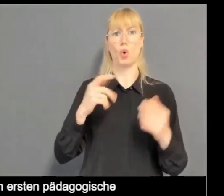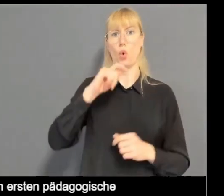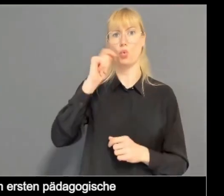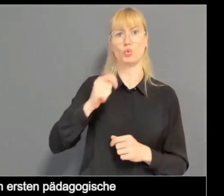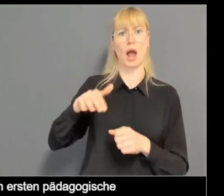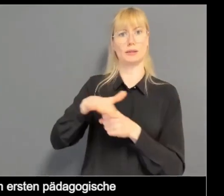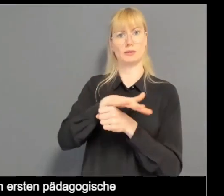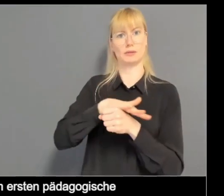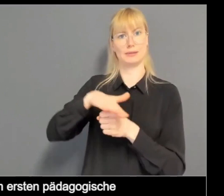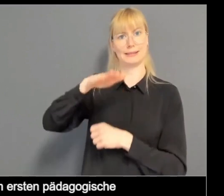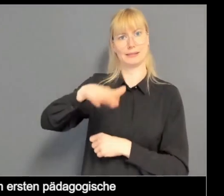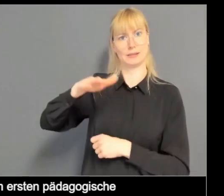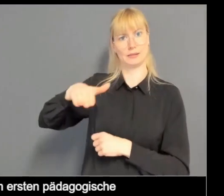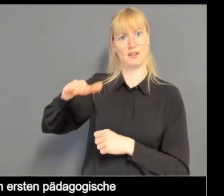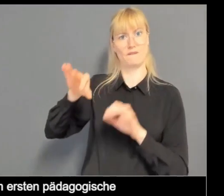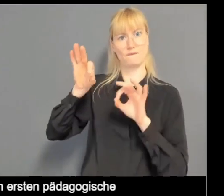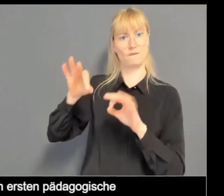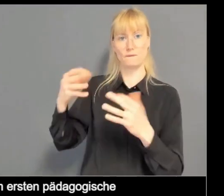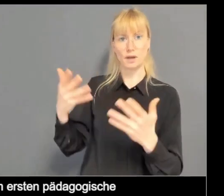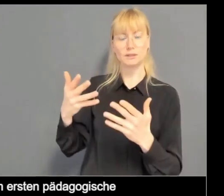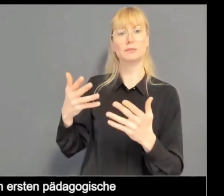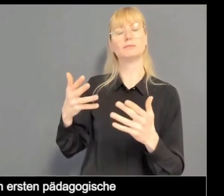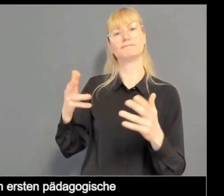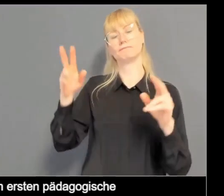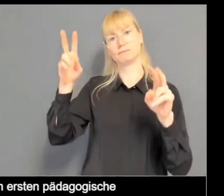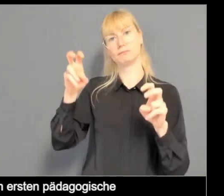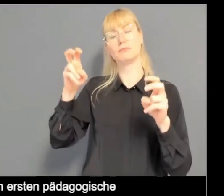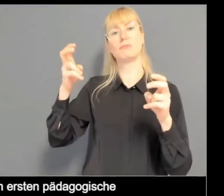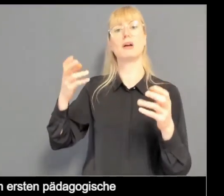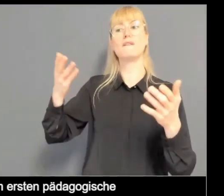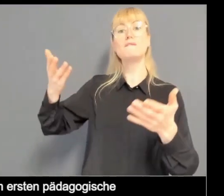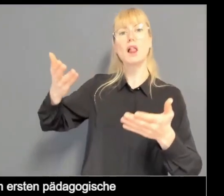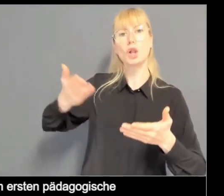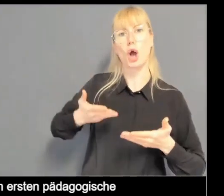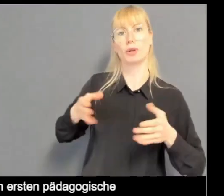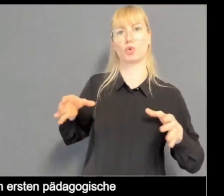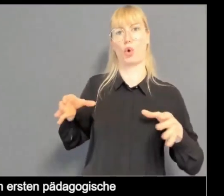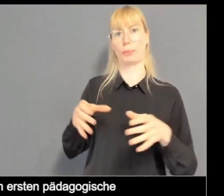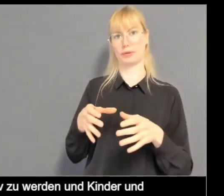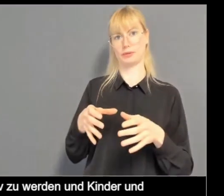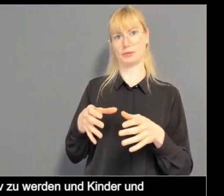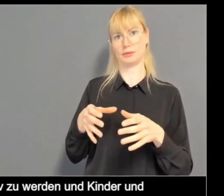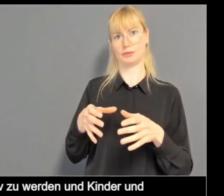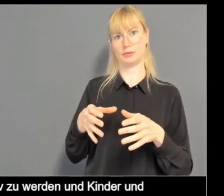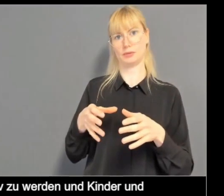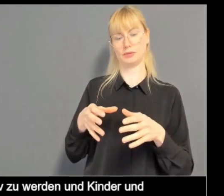ausbauen wollen und auch direkt sich an die ukrainischen Kinder und Jugendlichen richtet, sind pädagogische